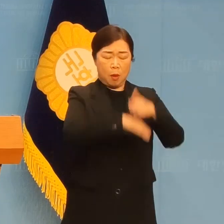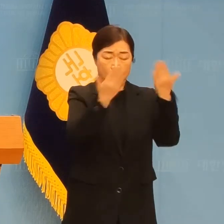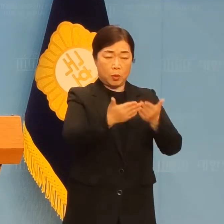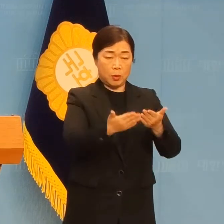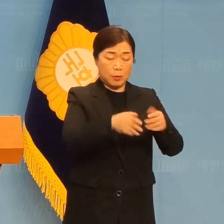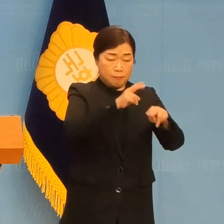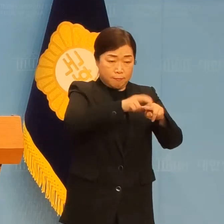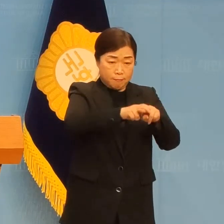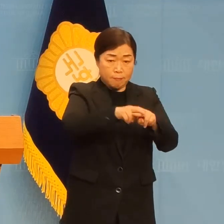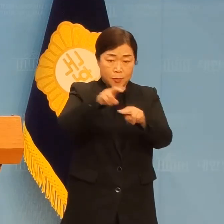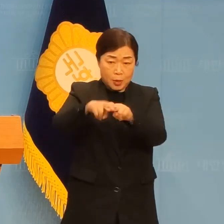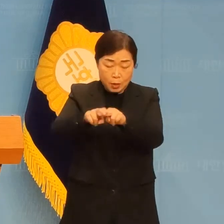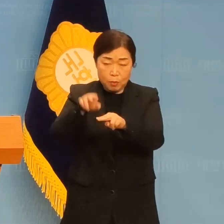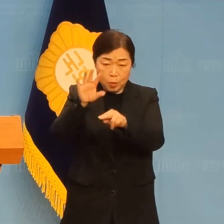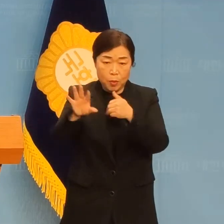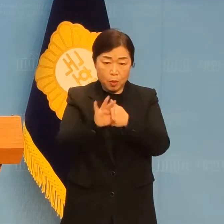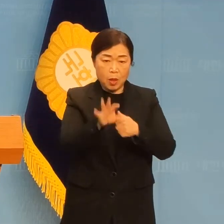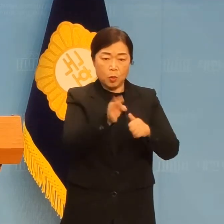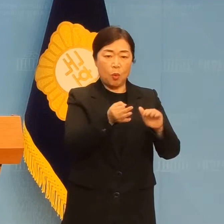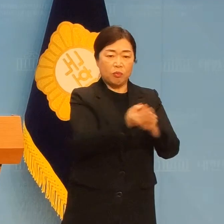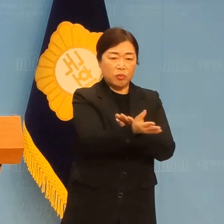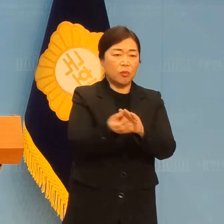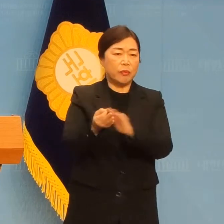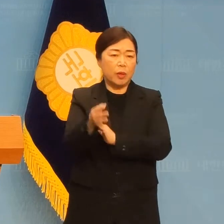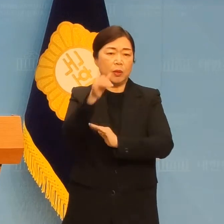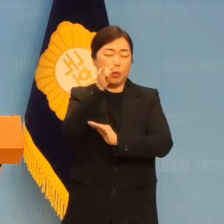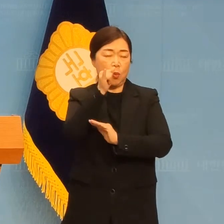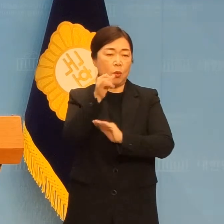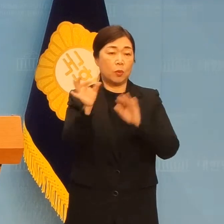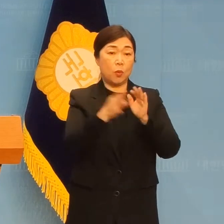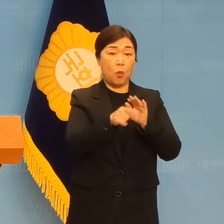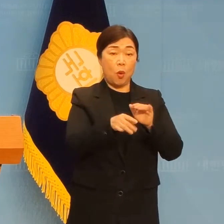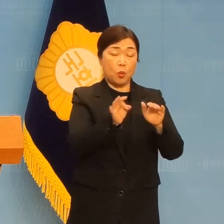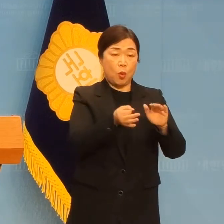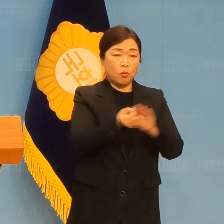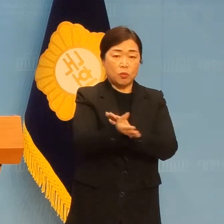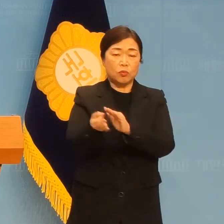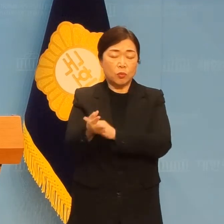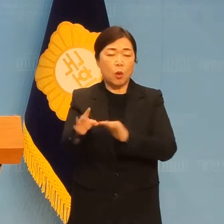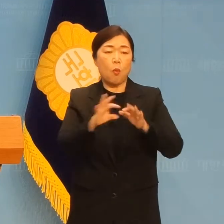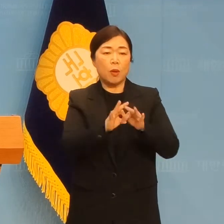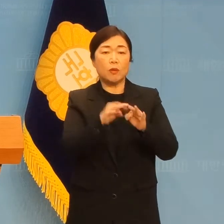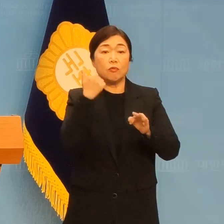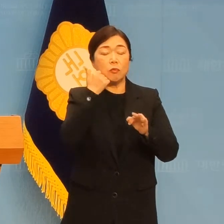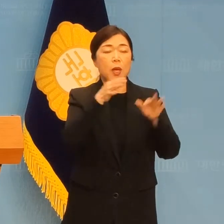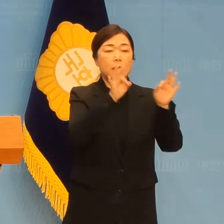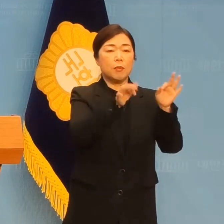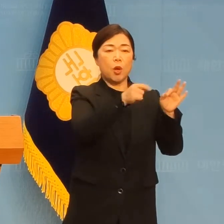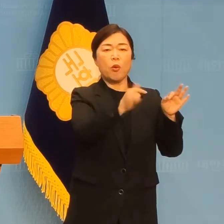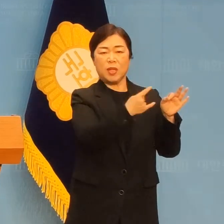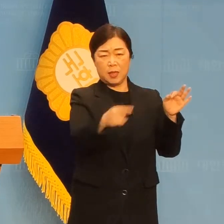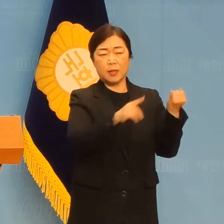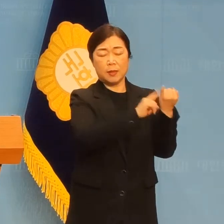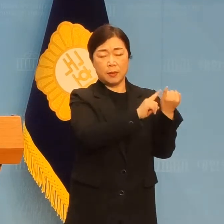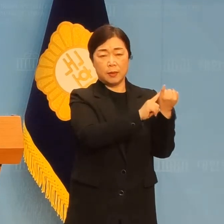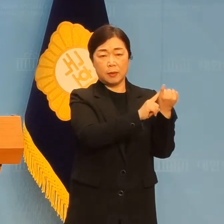중심에는 뇌물과 김건희가 있었고 국민의힘은 자신들이 김건희 사단을